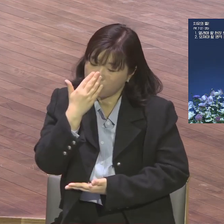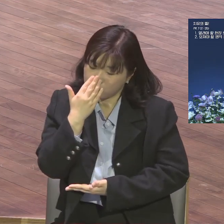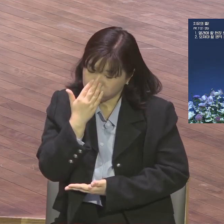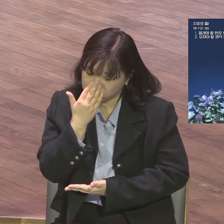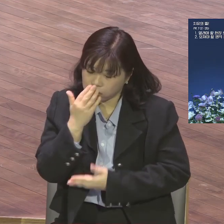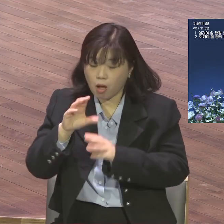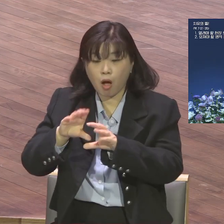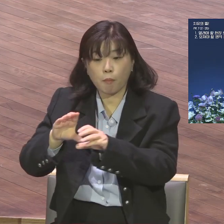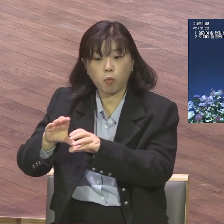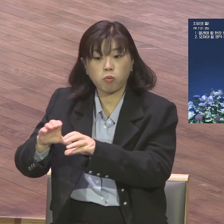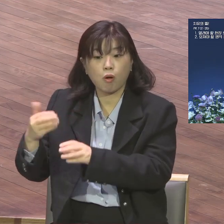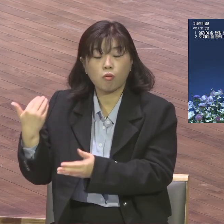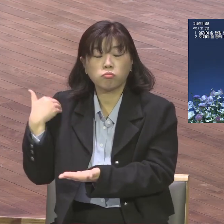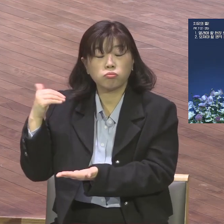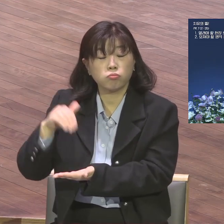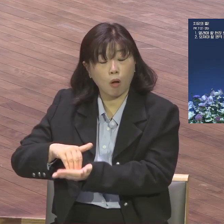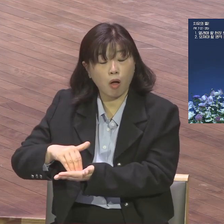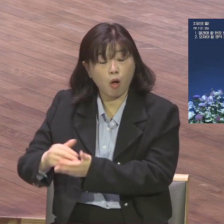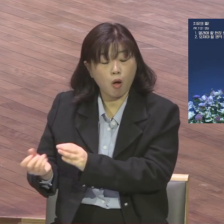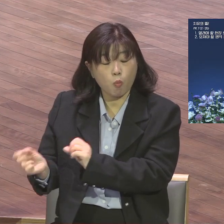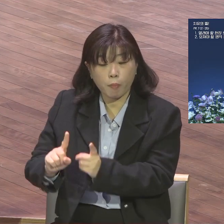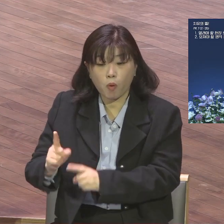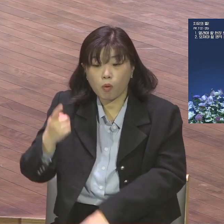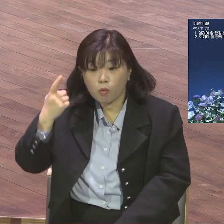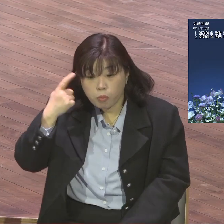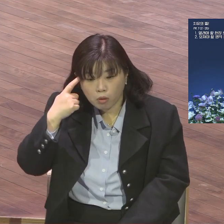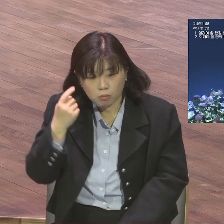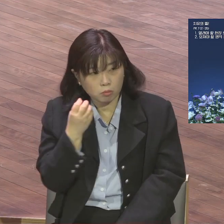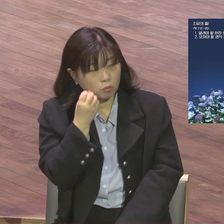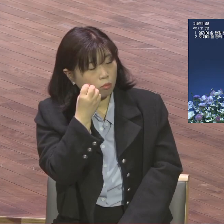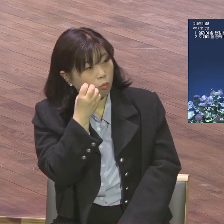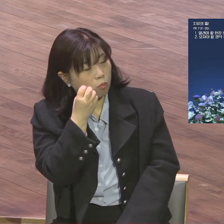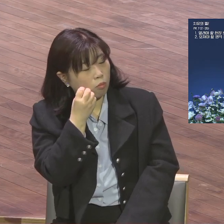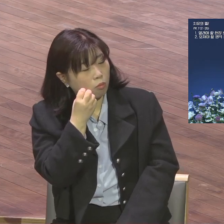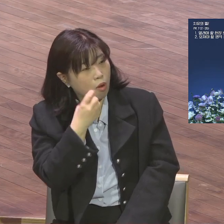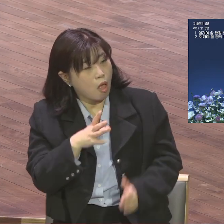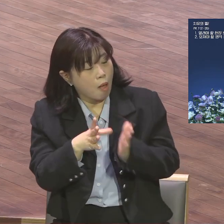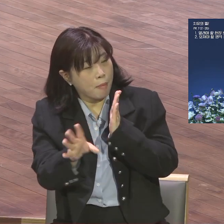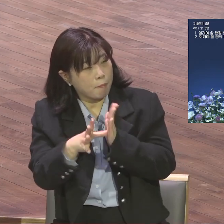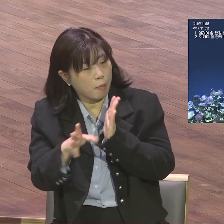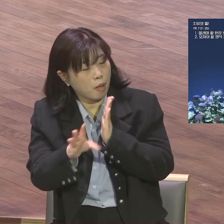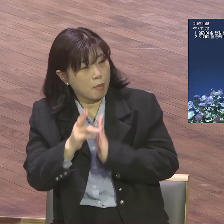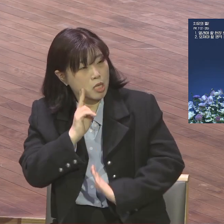할아버지가 변화된 걸 보고 도대체 무슨 일이 있었길래 이 할아버지가 이렇게 변했는가